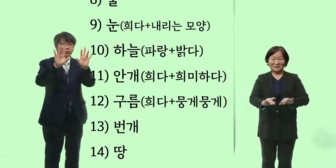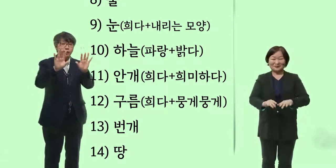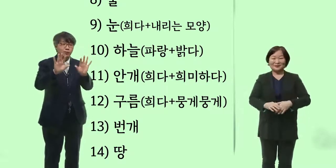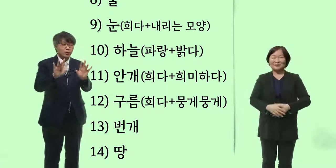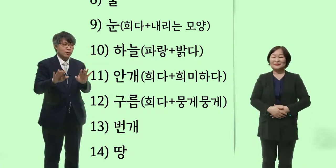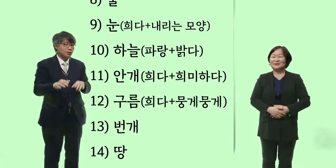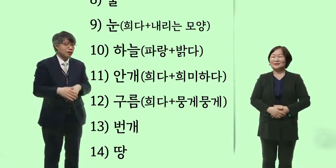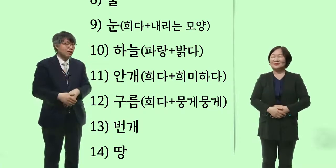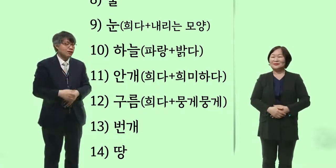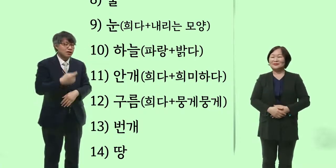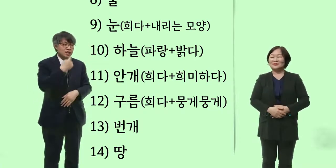모양입니다.